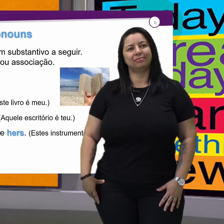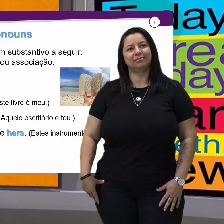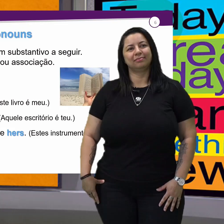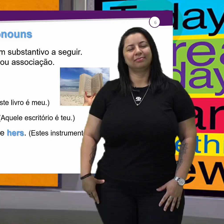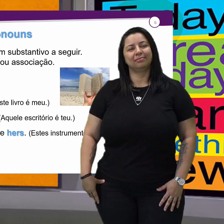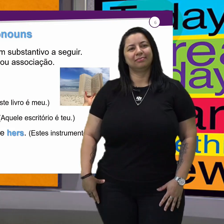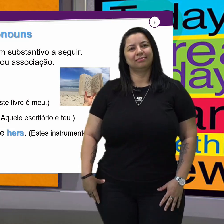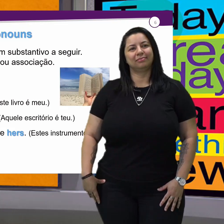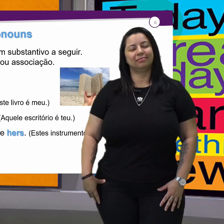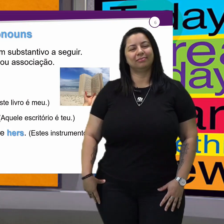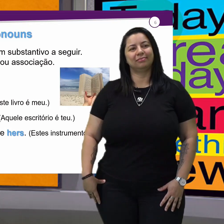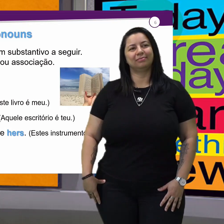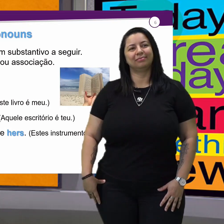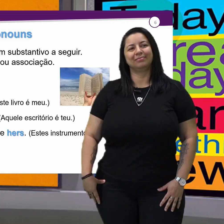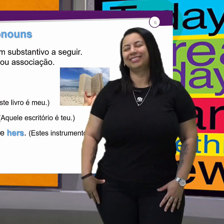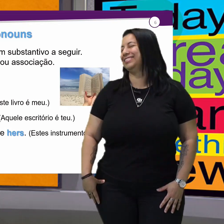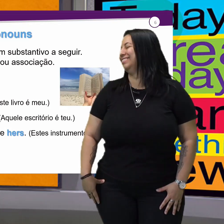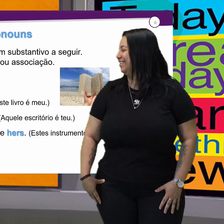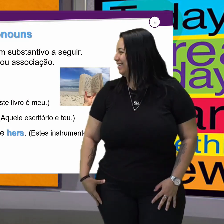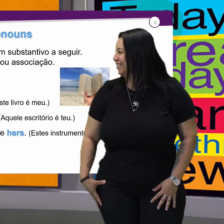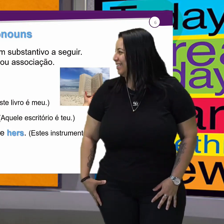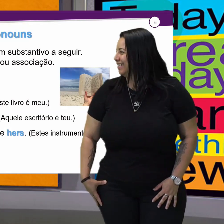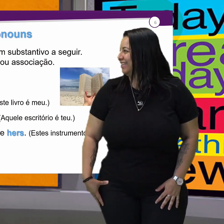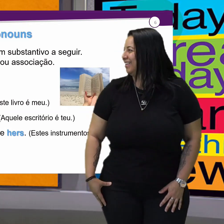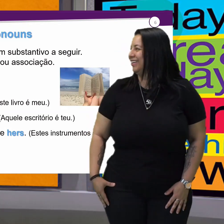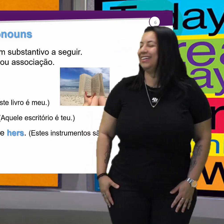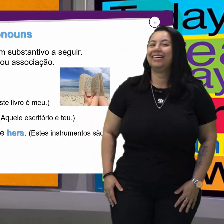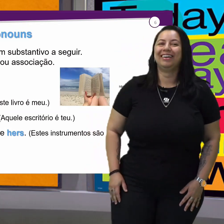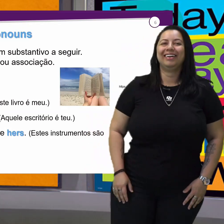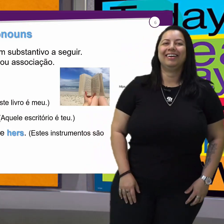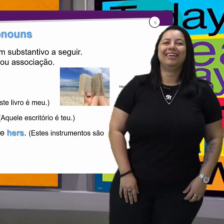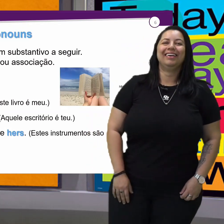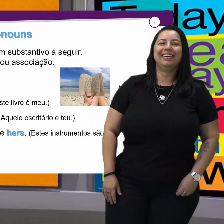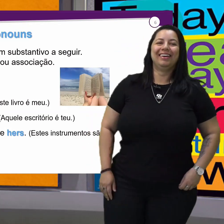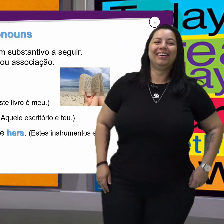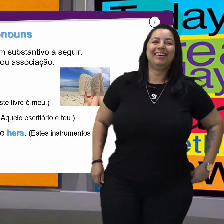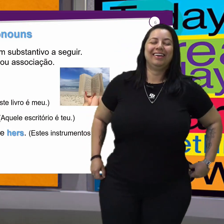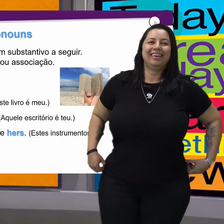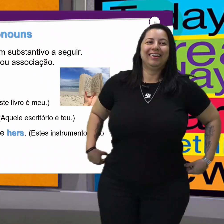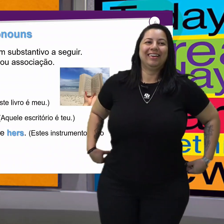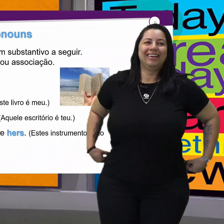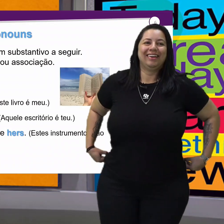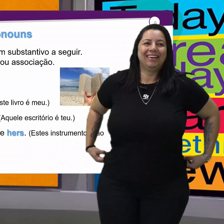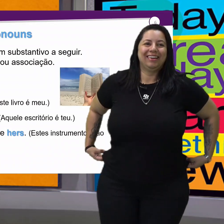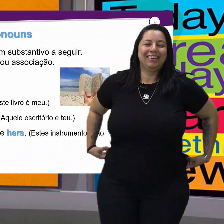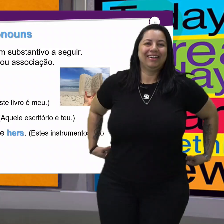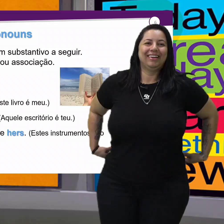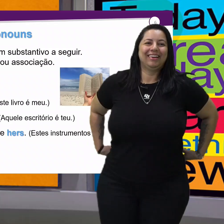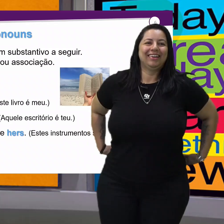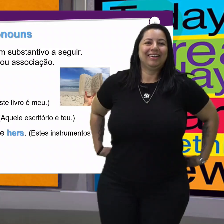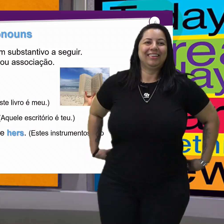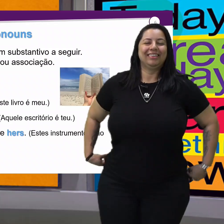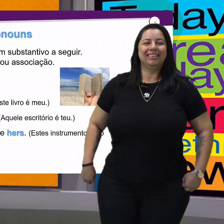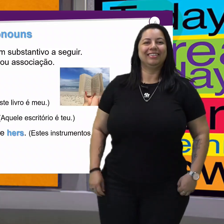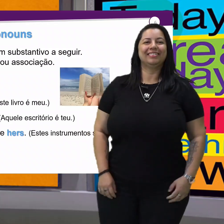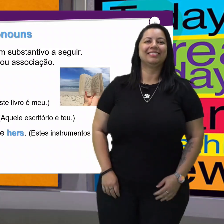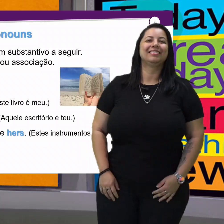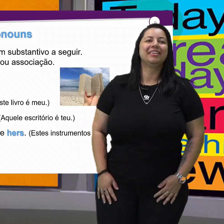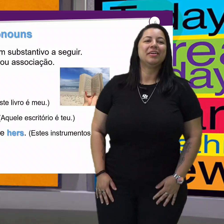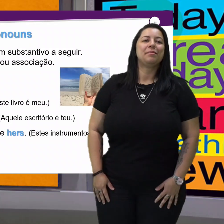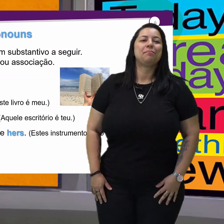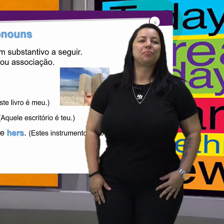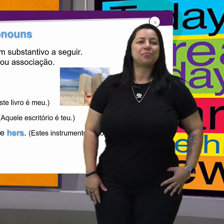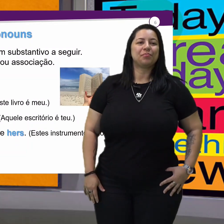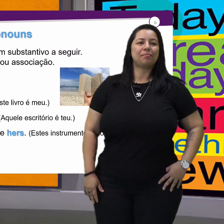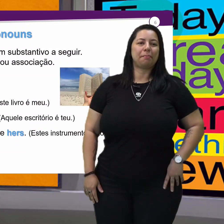é descolado, ele é uma pessoa assim que, entendeu? A gente tá brincando aqui, mas para você colocar na cabeça que ele não vem, ó.